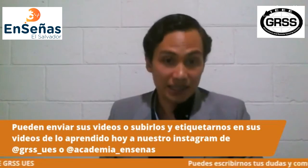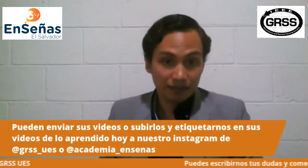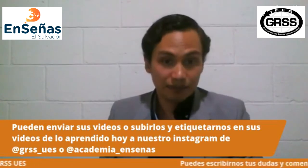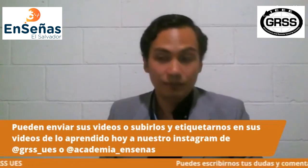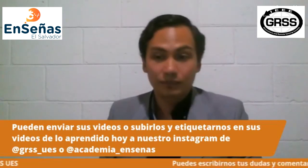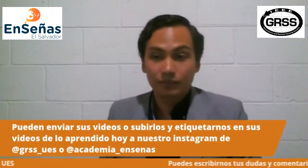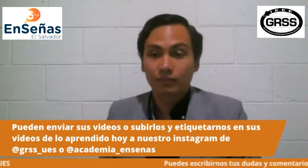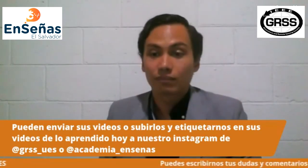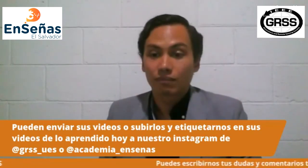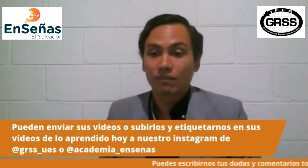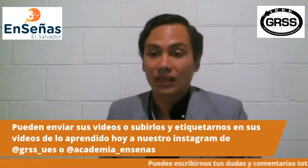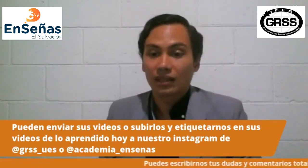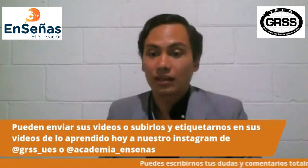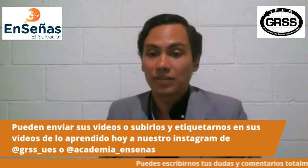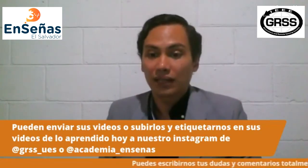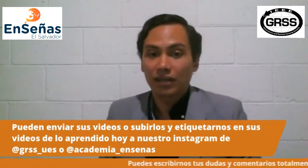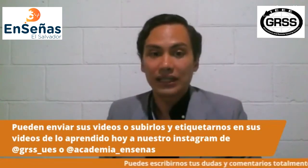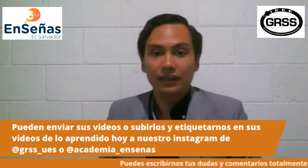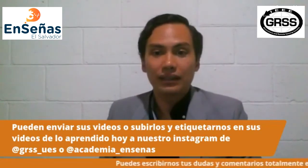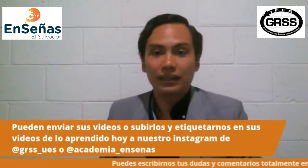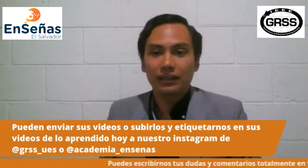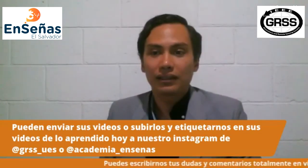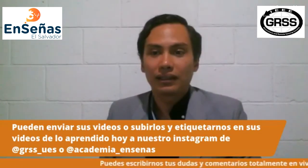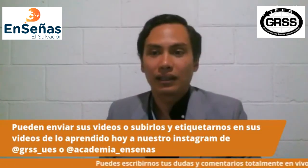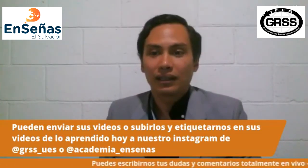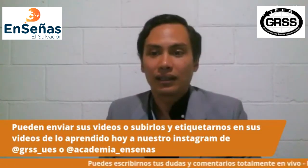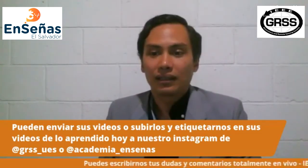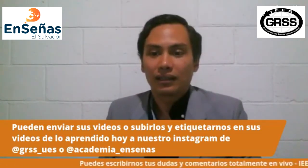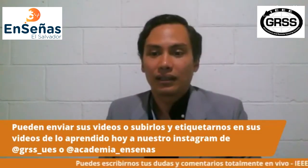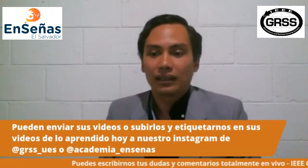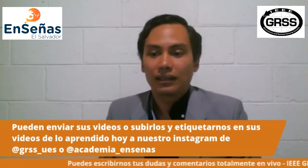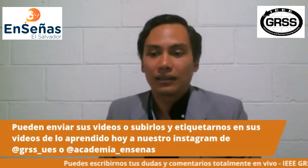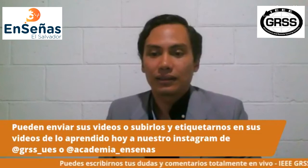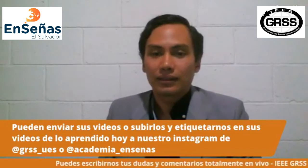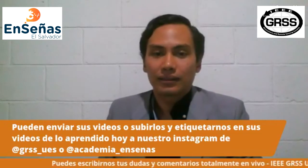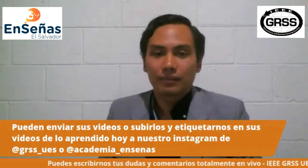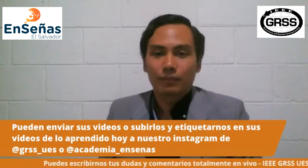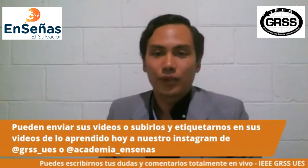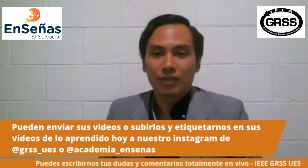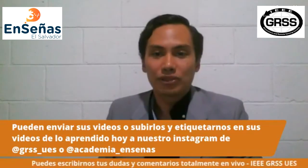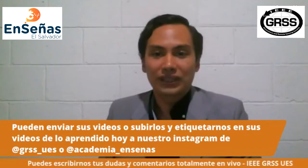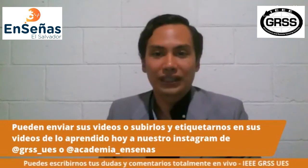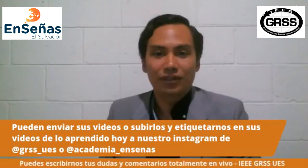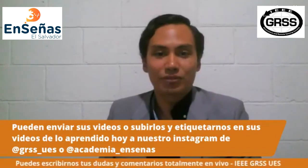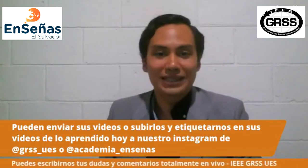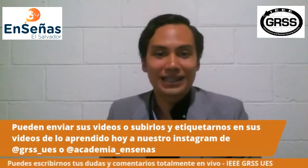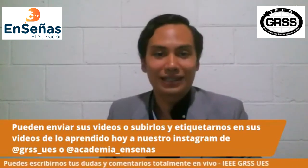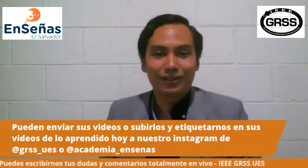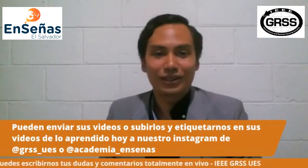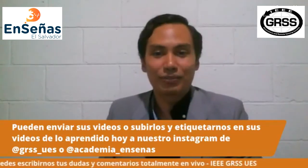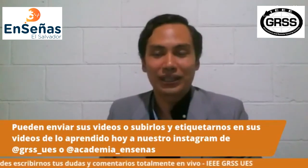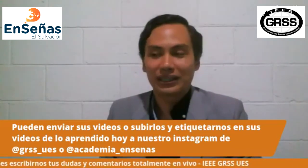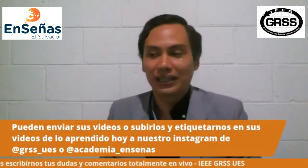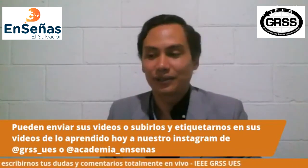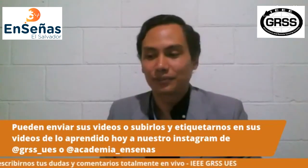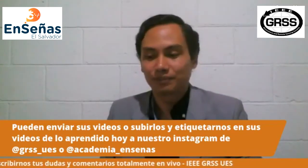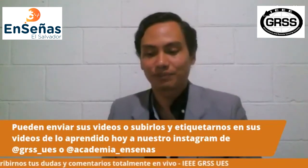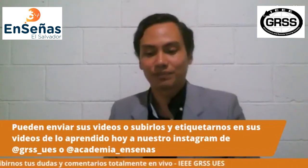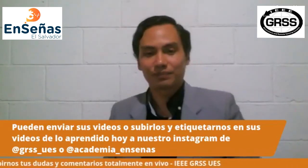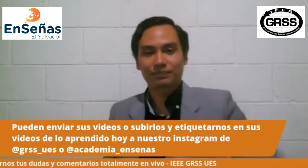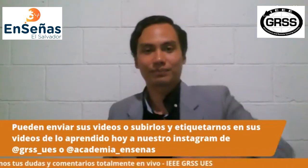GRSS y enviarlos ahí y podamos seguir conversando y